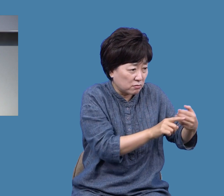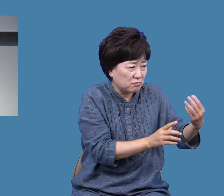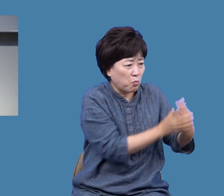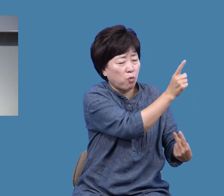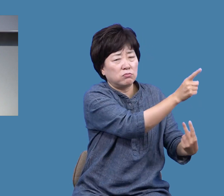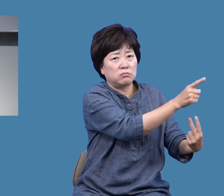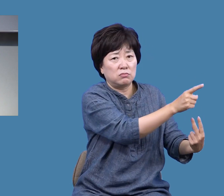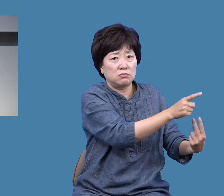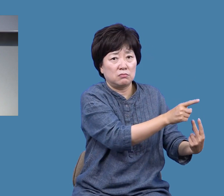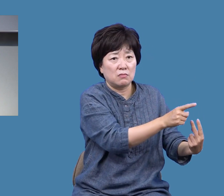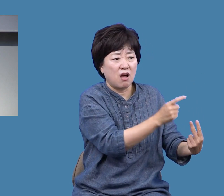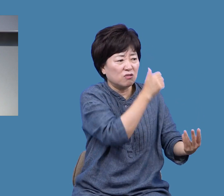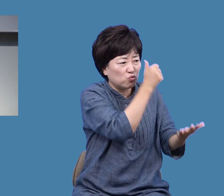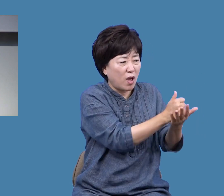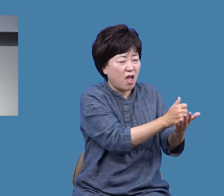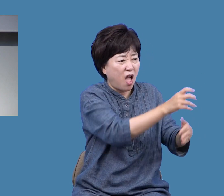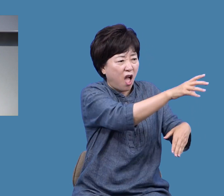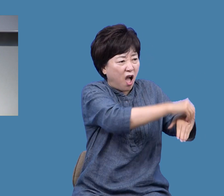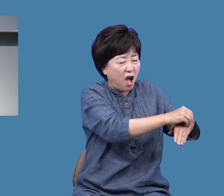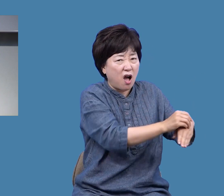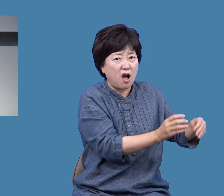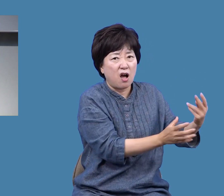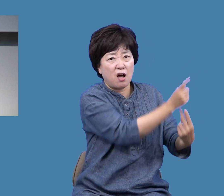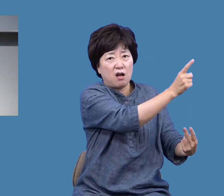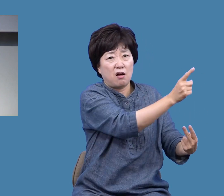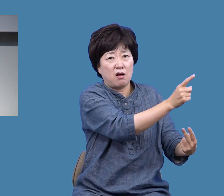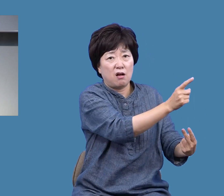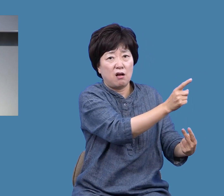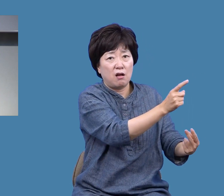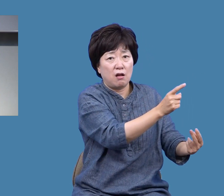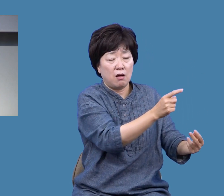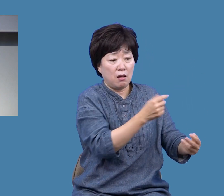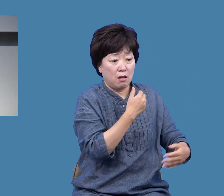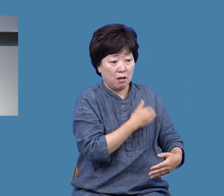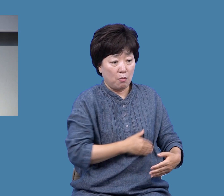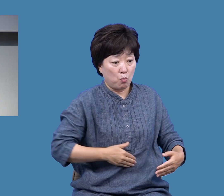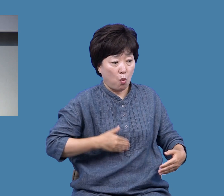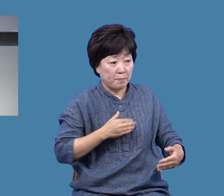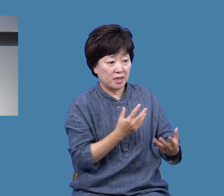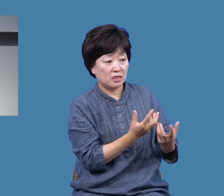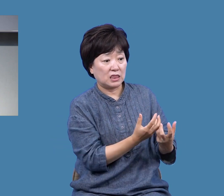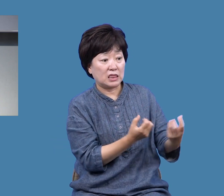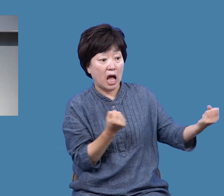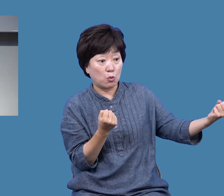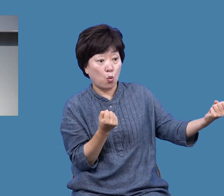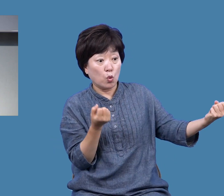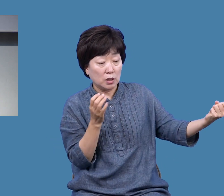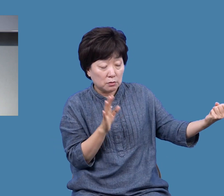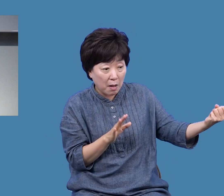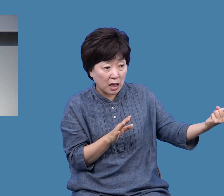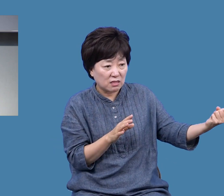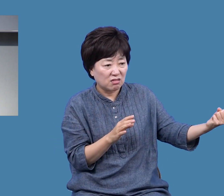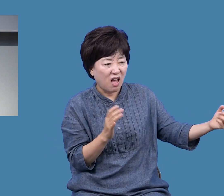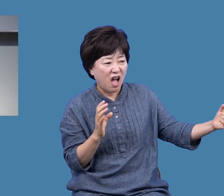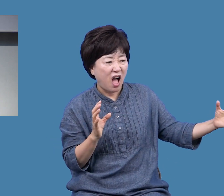근데 그렇다고 해서 몸이 하나가 된 건 아니잖아요. 여전히 두 몸이잖아. 그런데 하나로 취급하신다는 건